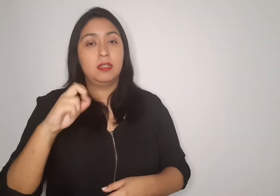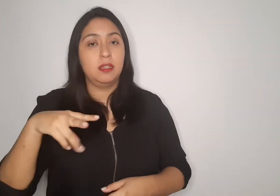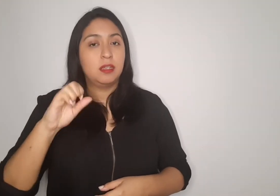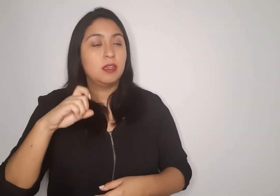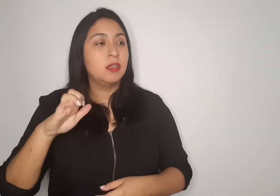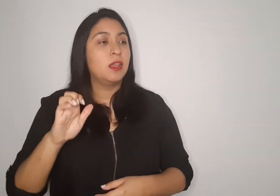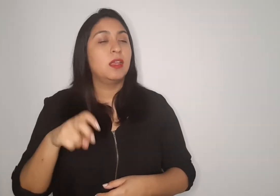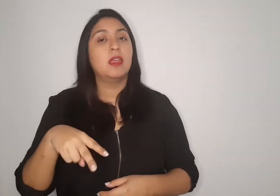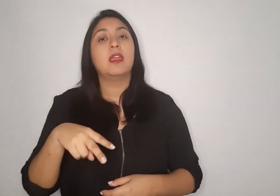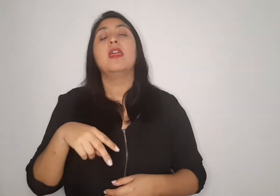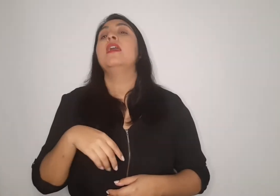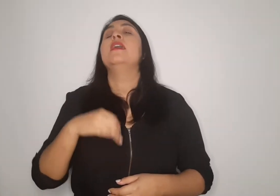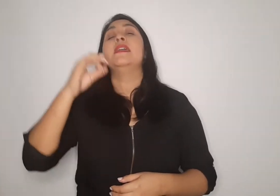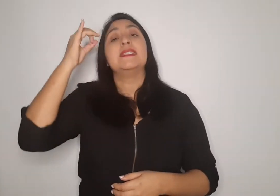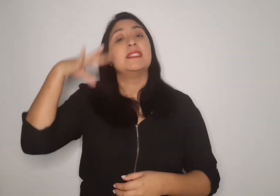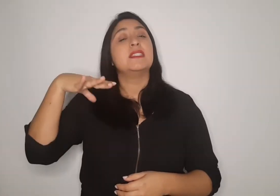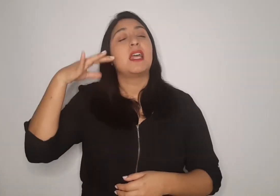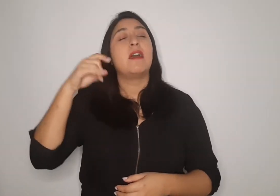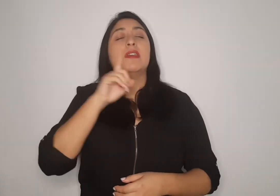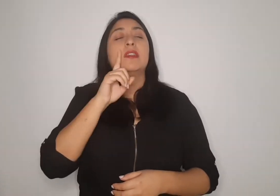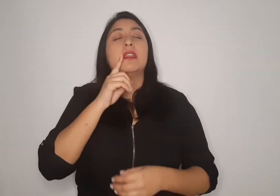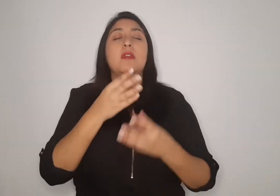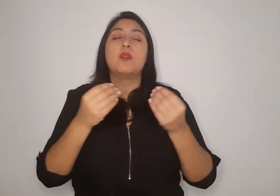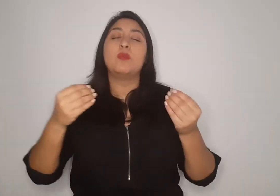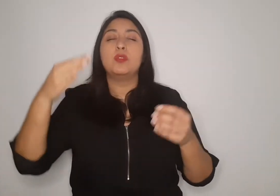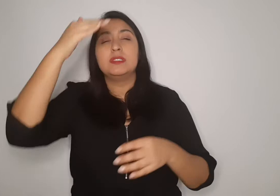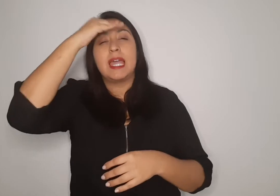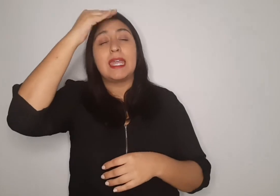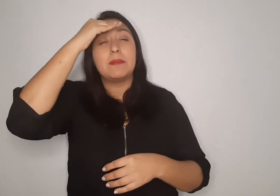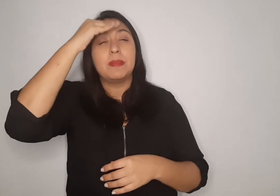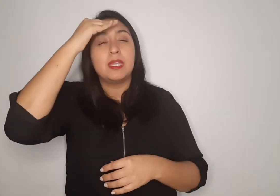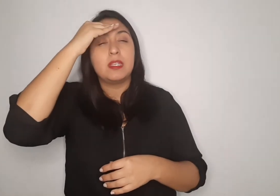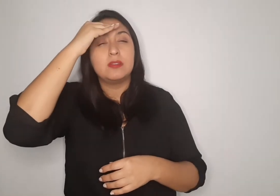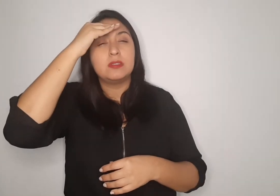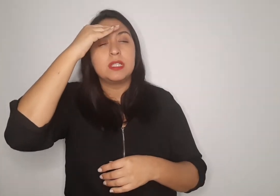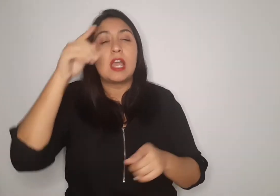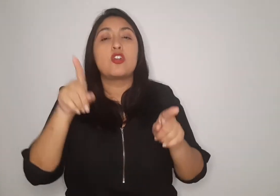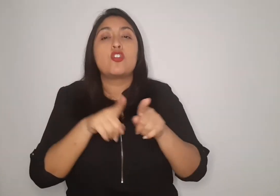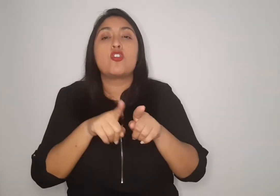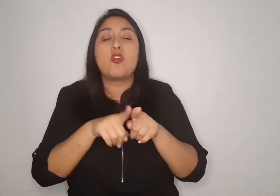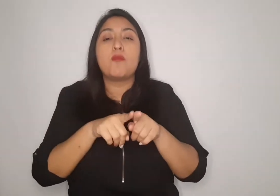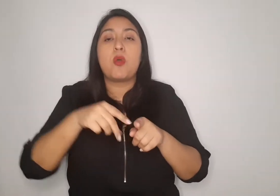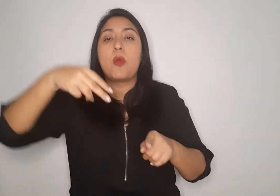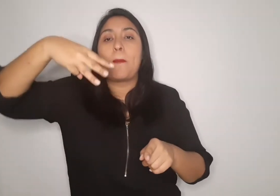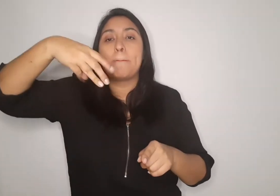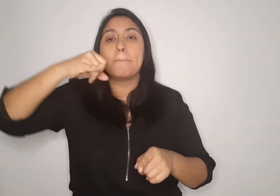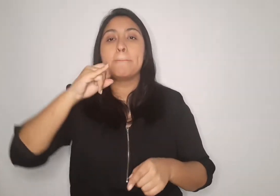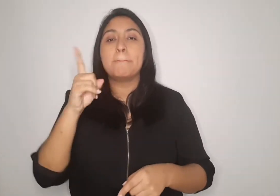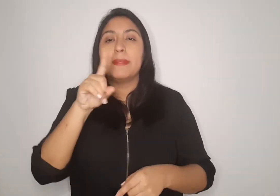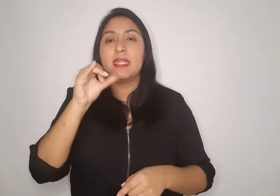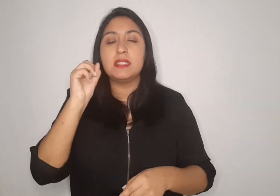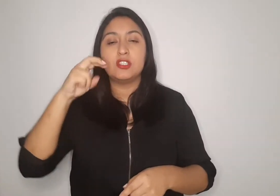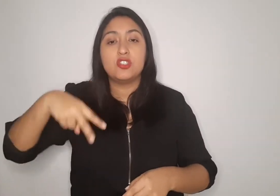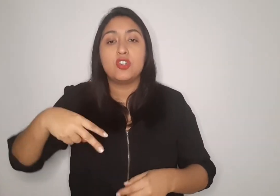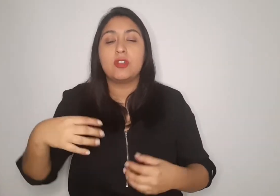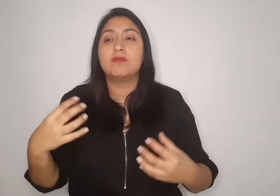experiencias de esta misión espiritual, yo le llamo, más que exhibición. Insisto, no es arte contemporáneo, es otra